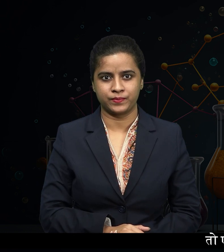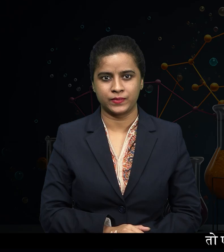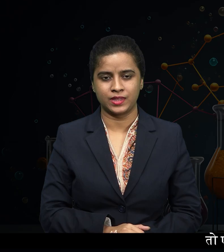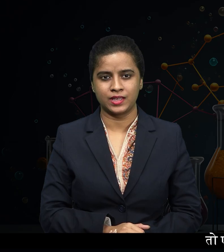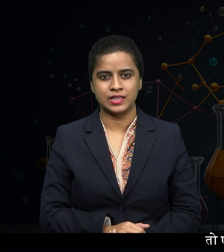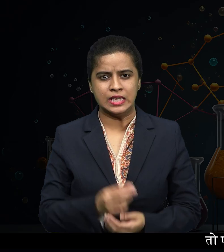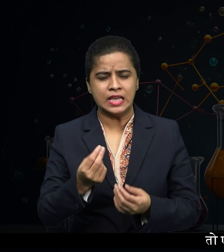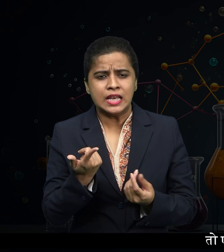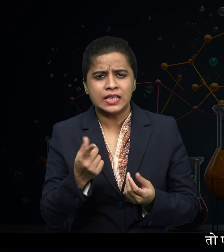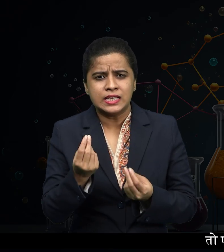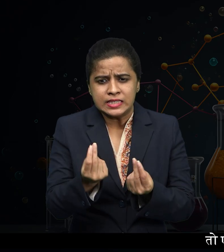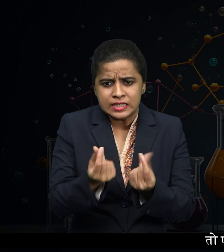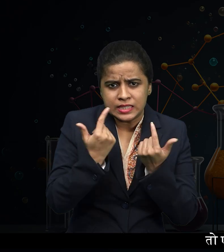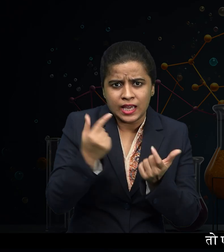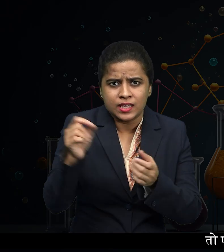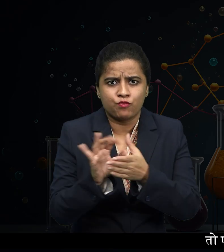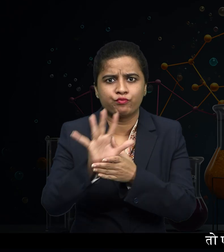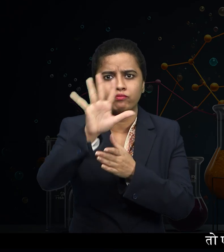तो एक अस्थिर द्रव आहे.